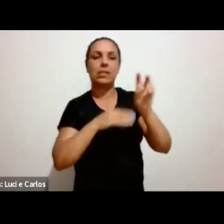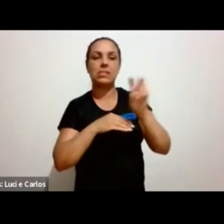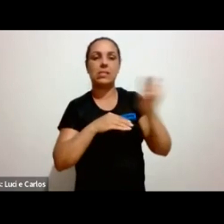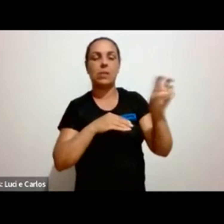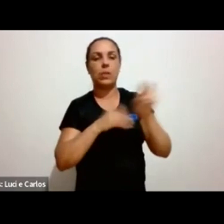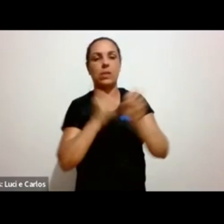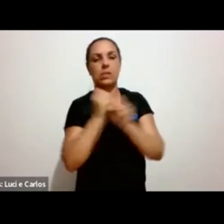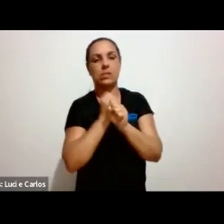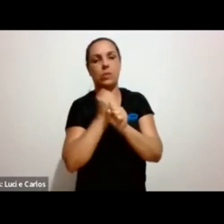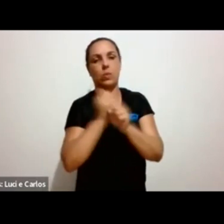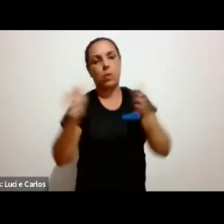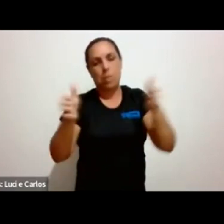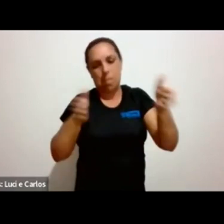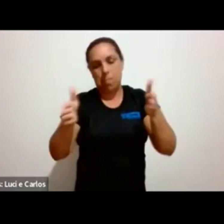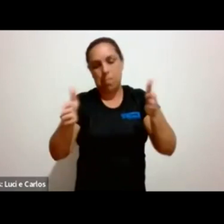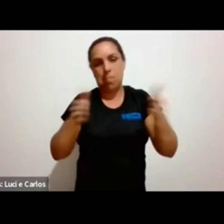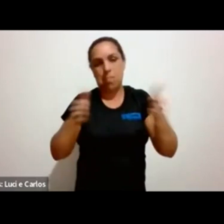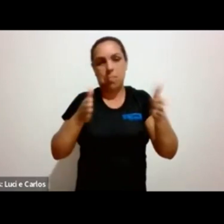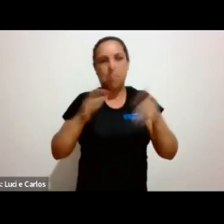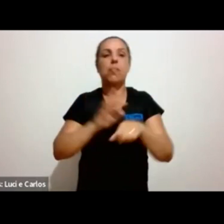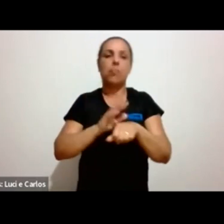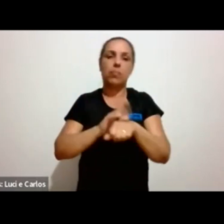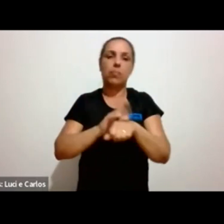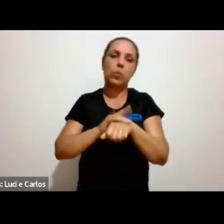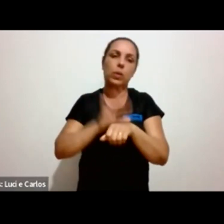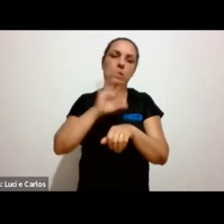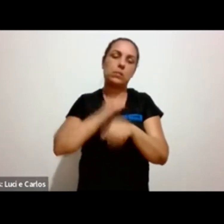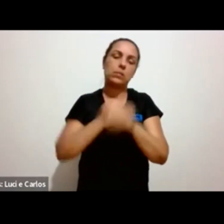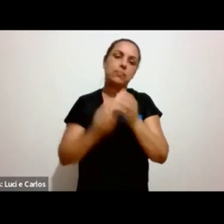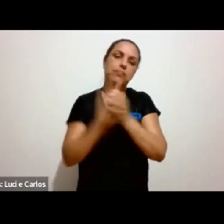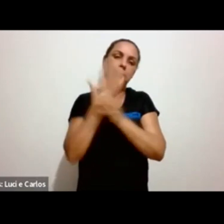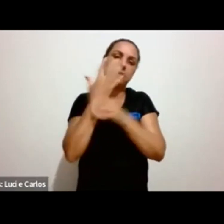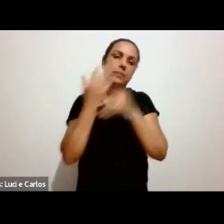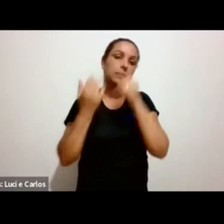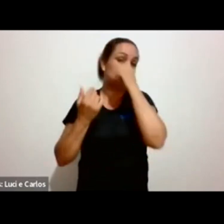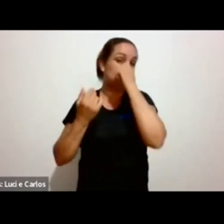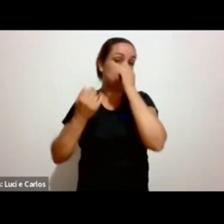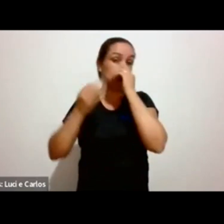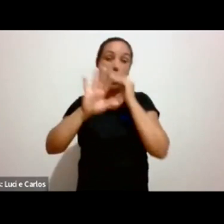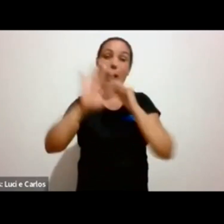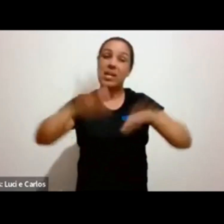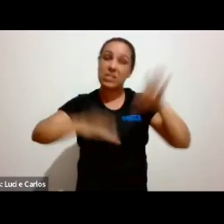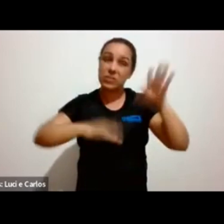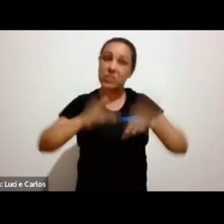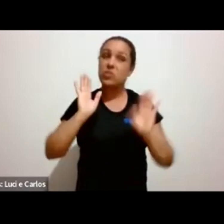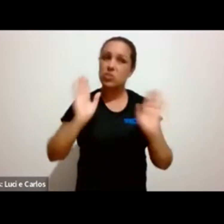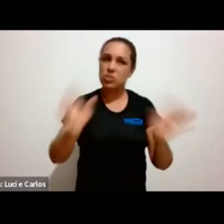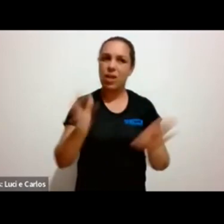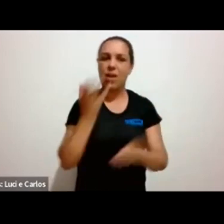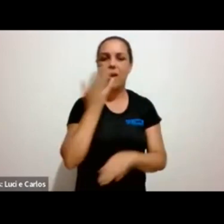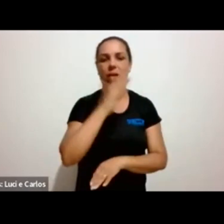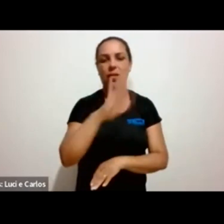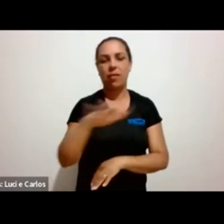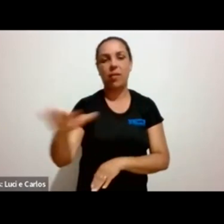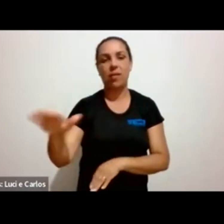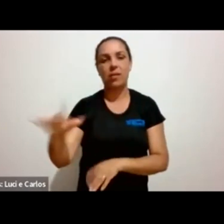adolescentes, até algumas crianças têm sido acometidos por essa síndrome aí que realmente tem